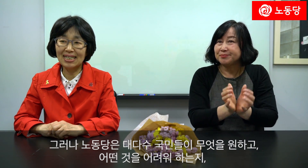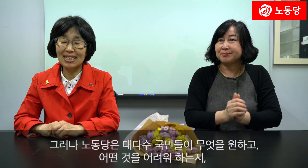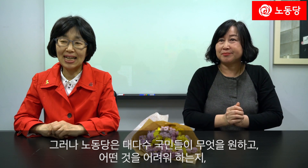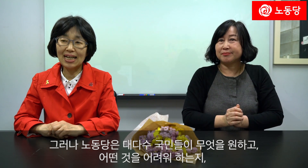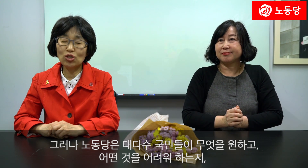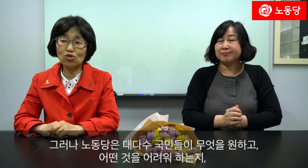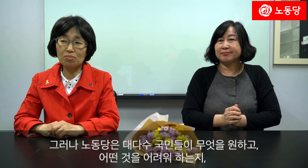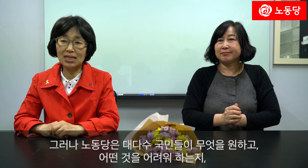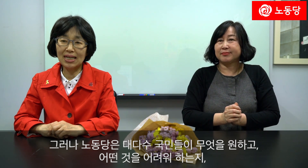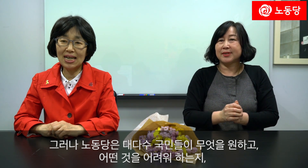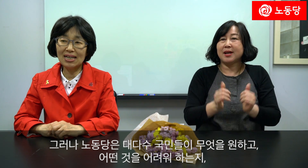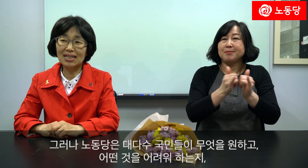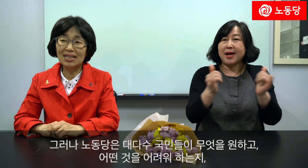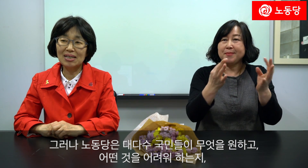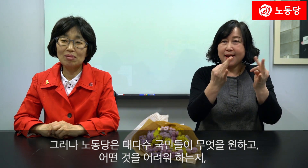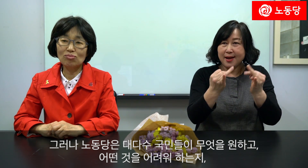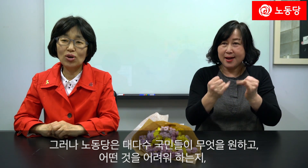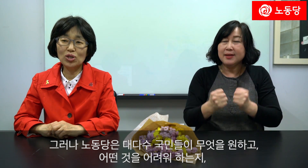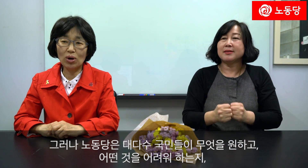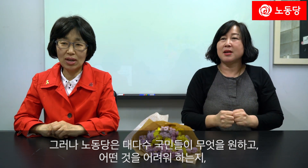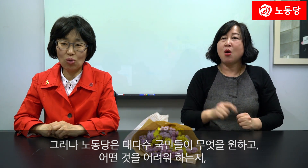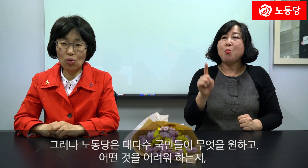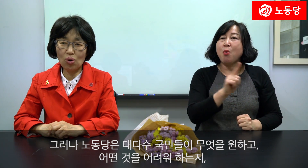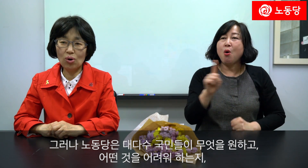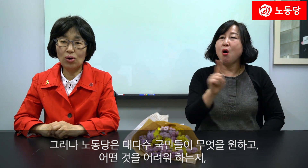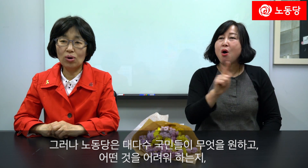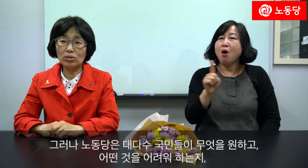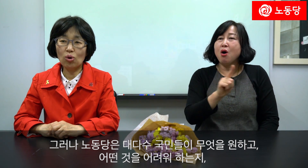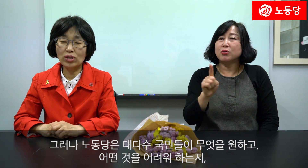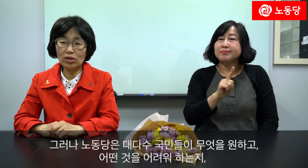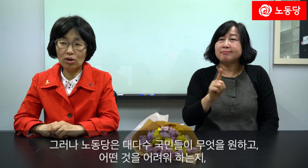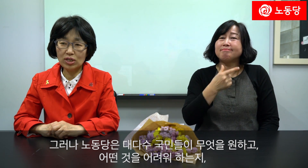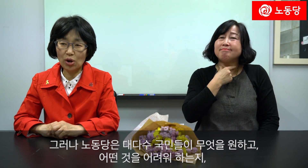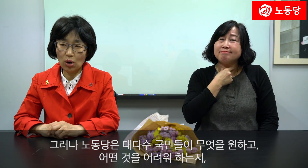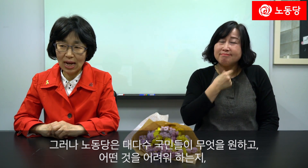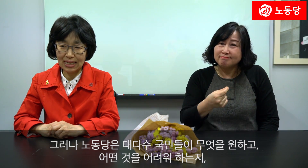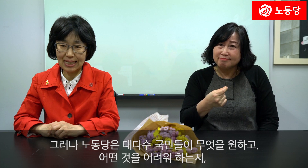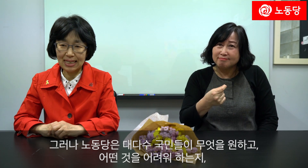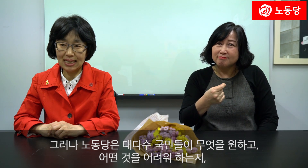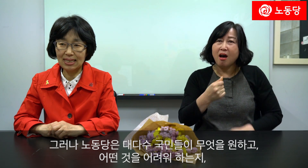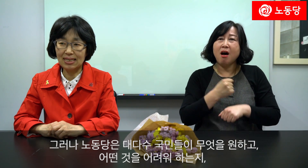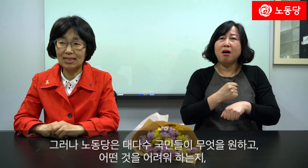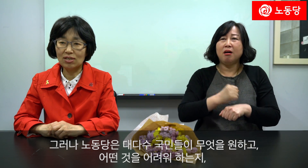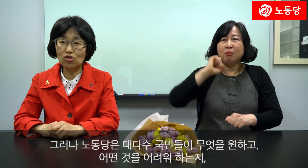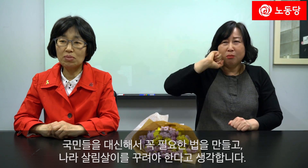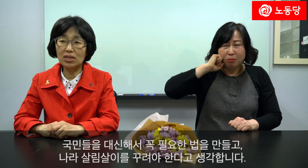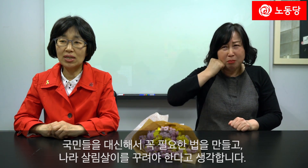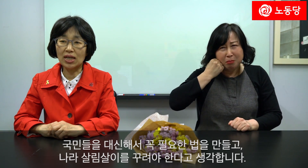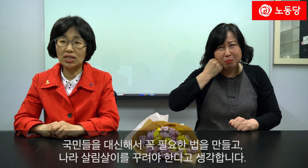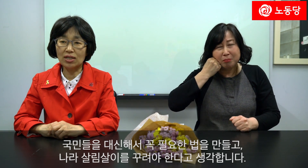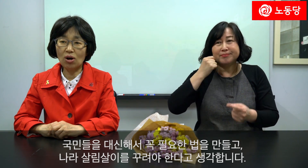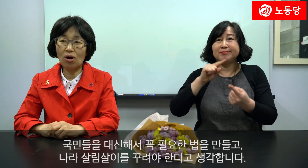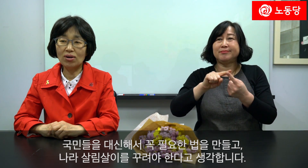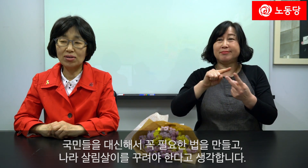노동당은 대다수 국민들이 무엇을 원하고 또 어떤 것을 어려워하는지